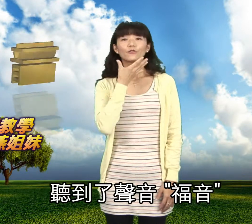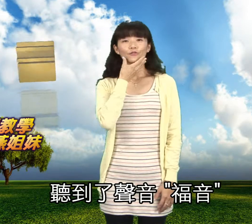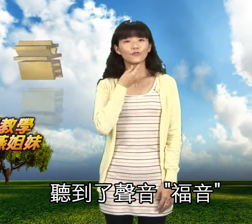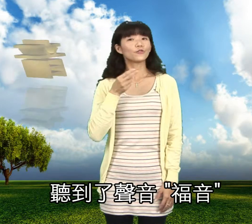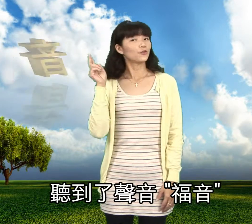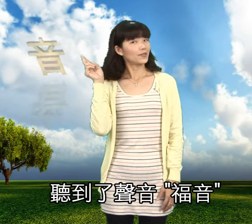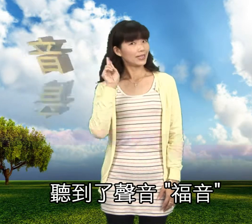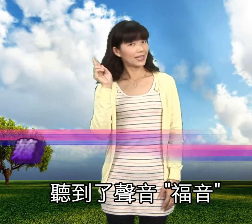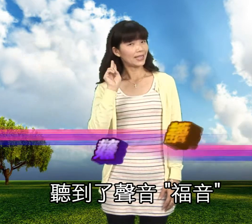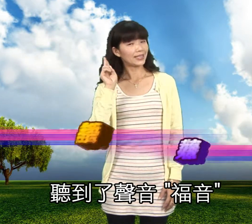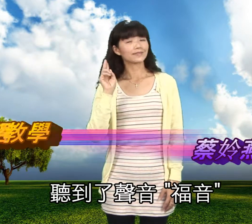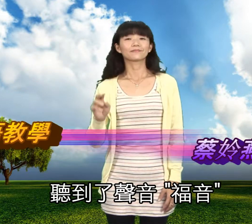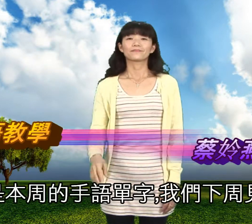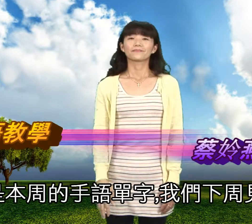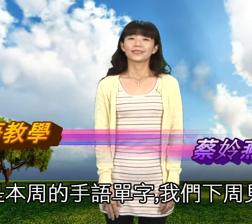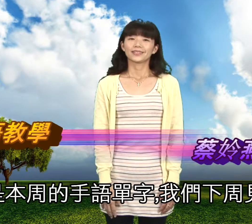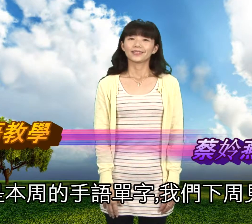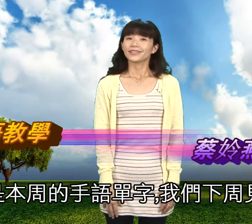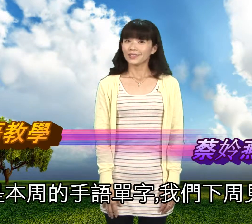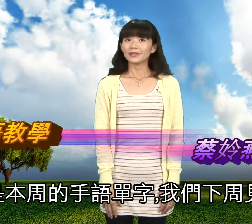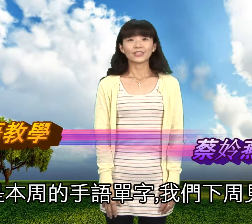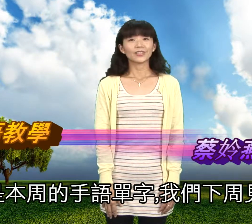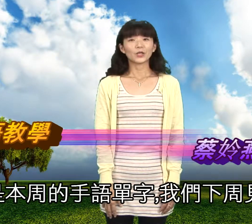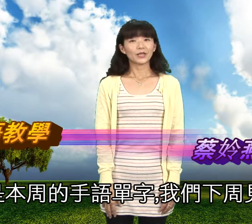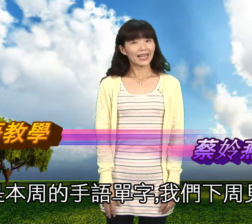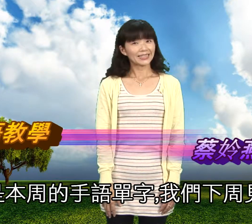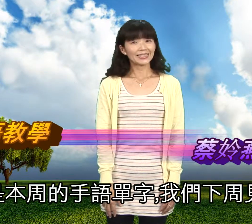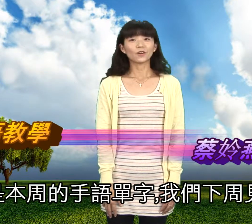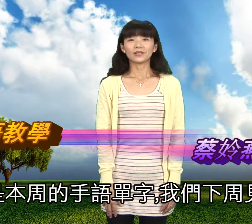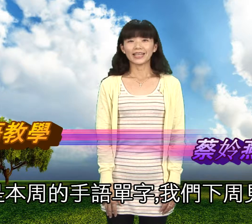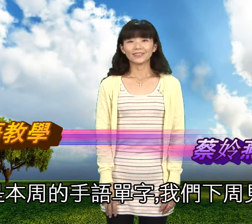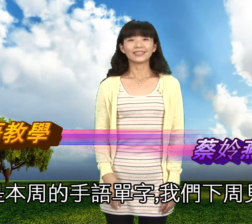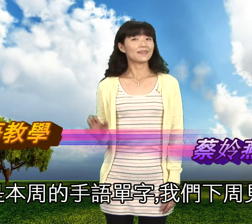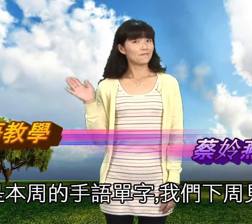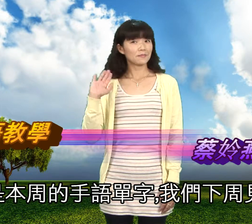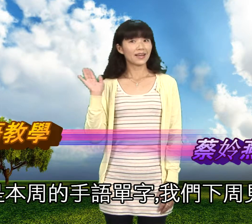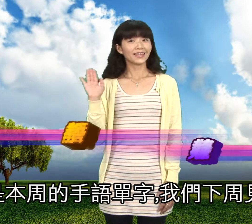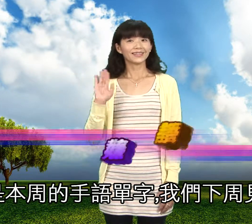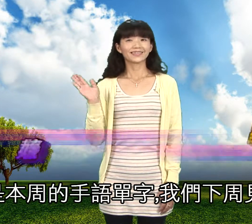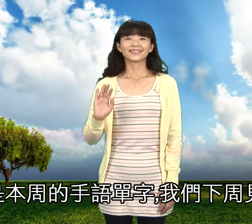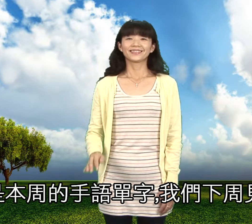这是本周的手语单字，我们下周见，拜拜。